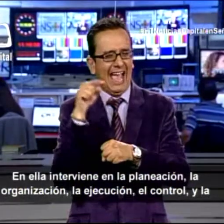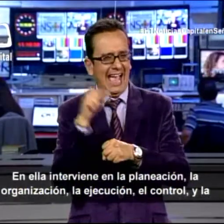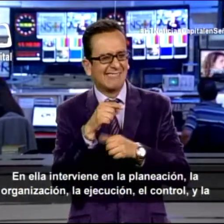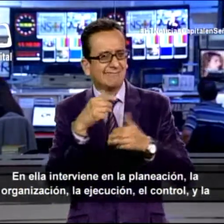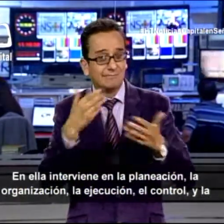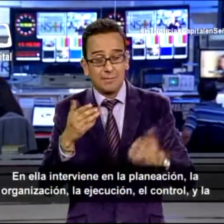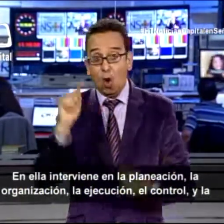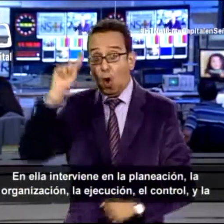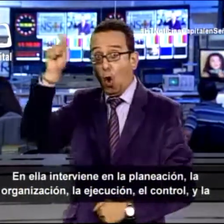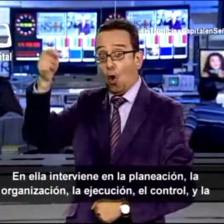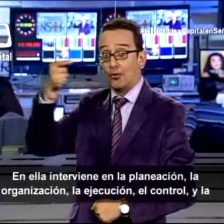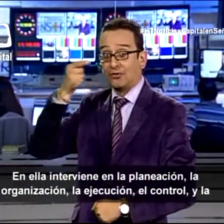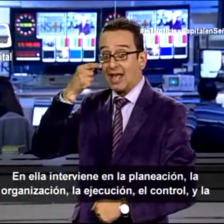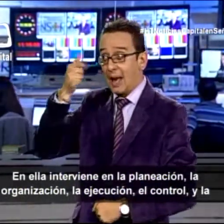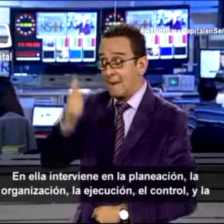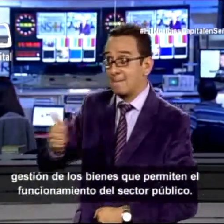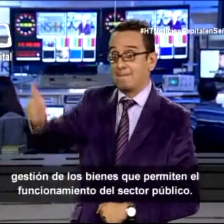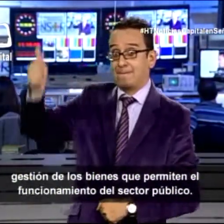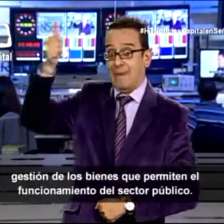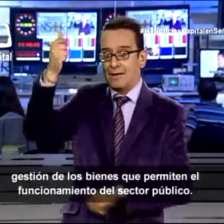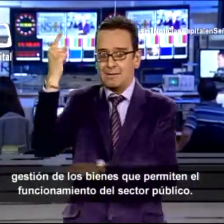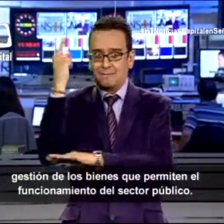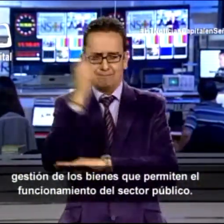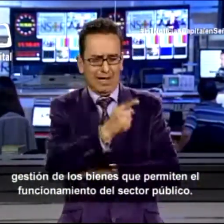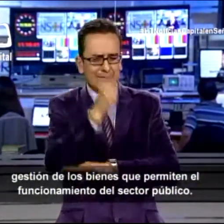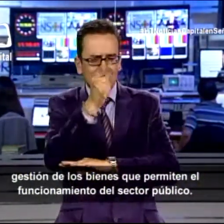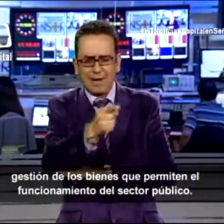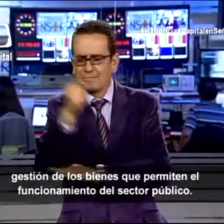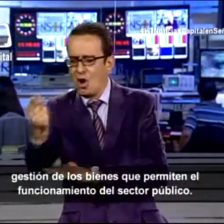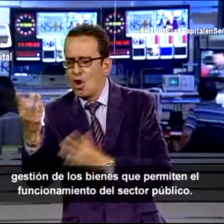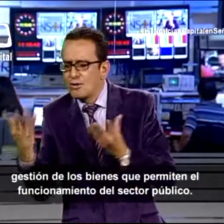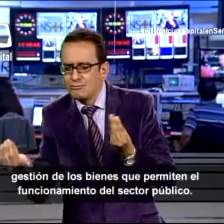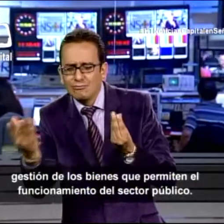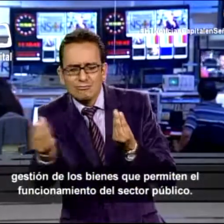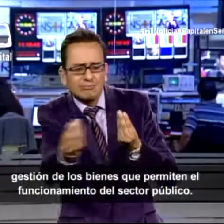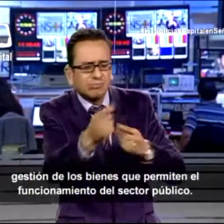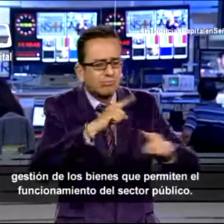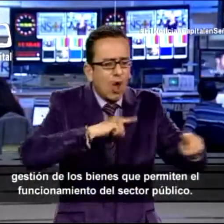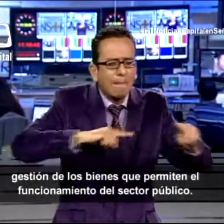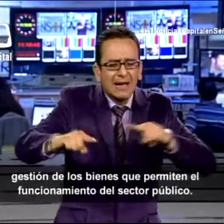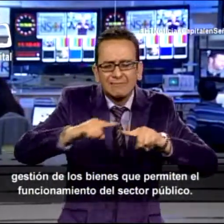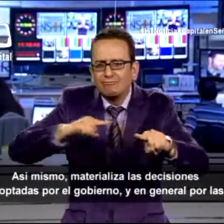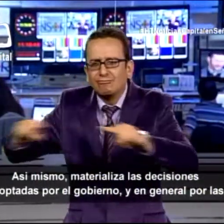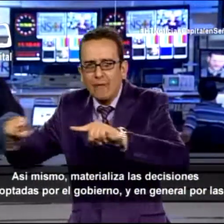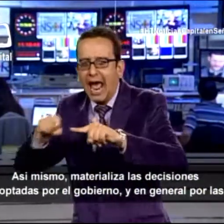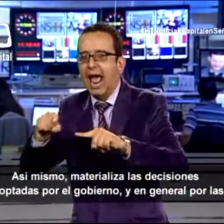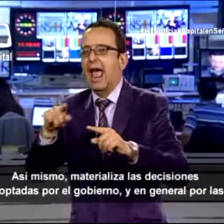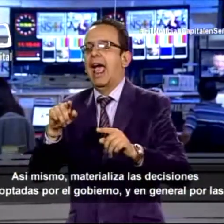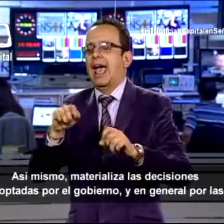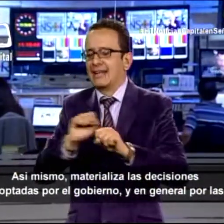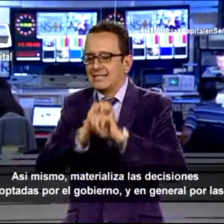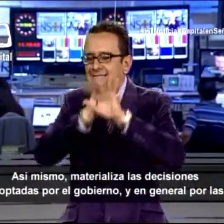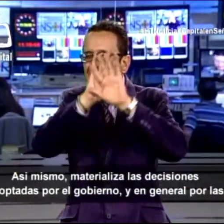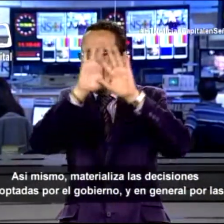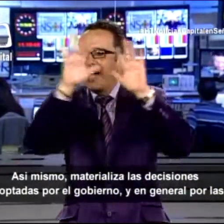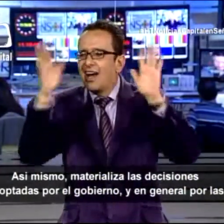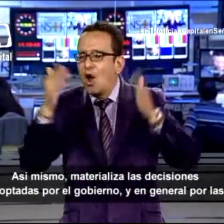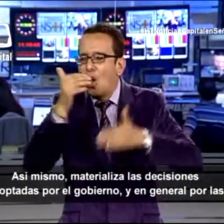ejecución, el control y la gestión de los bienes que permiten el funcionamiento del sector público. Asimismo, materializa las